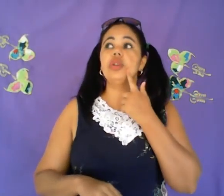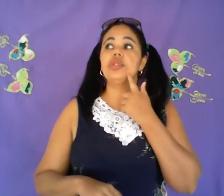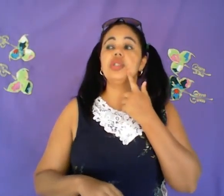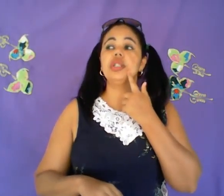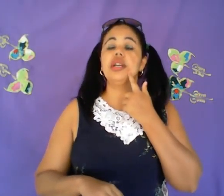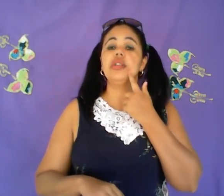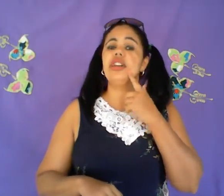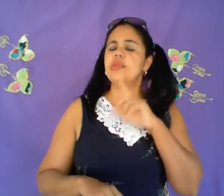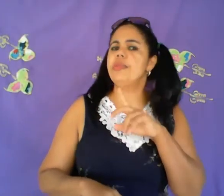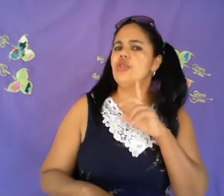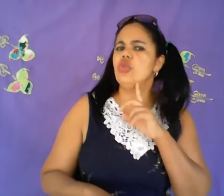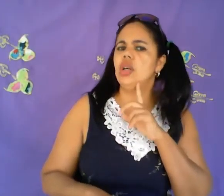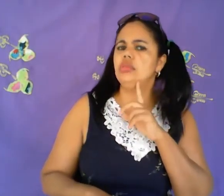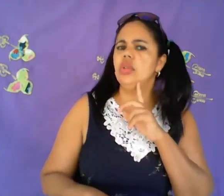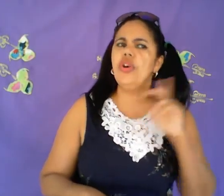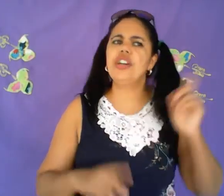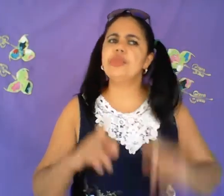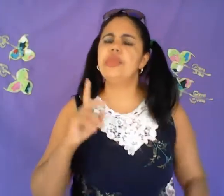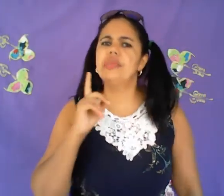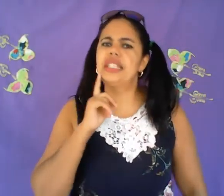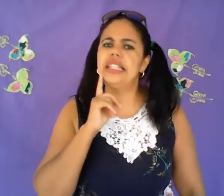de andar... Eu faço primeiro o João? Ou faço primeiro a bicicleta?